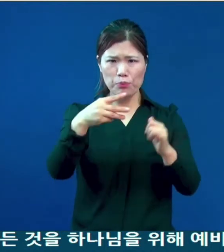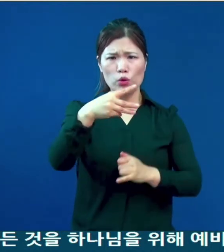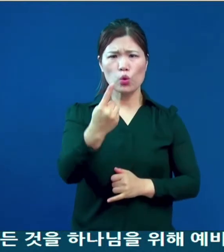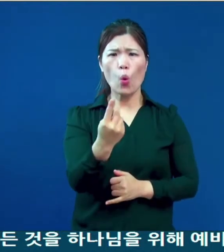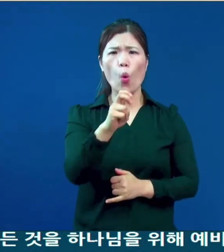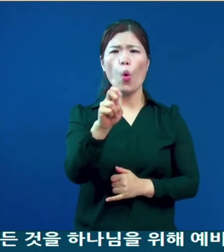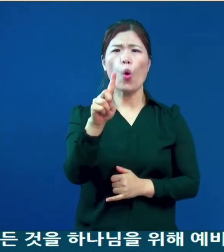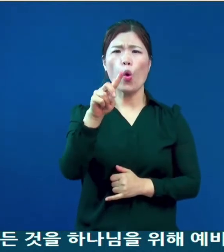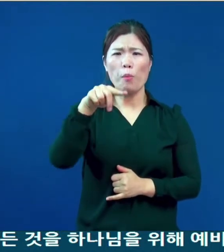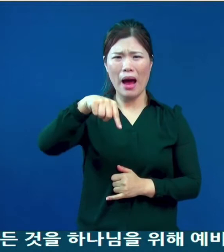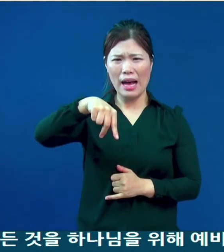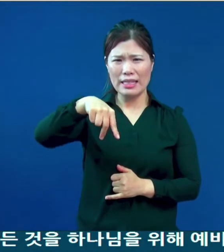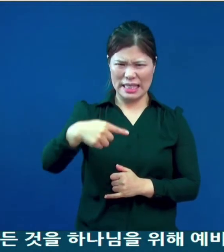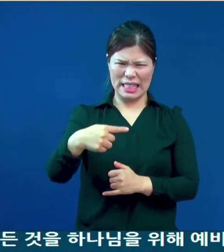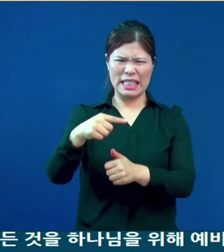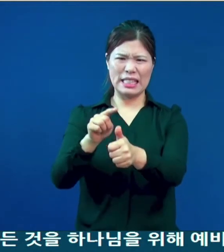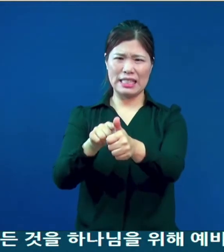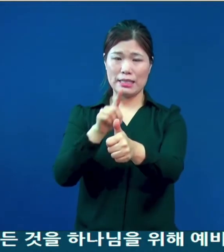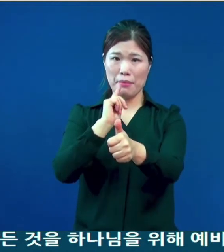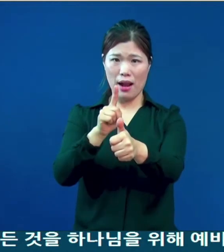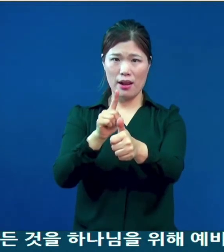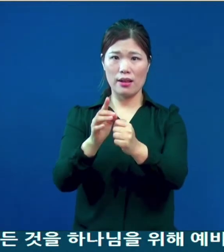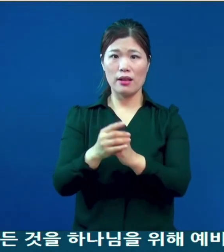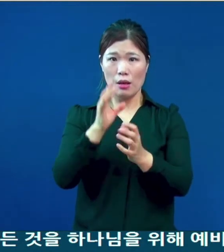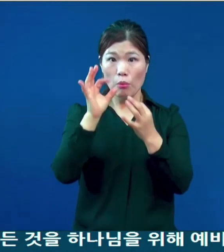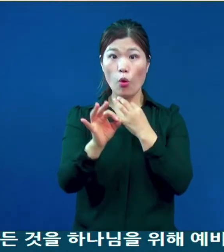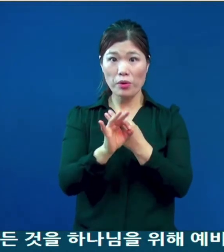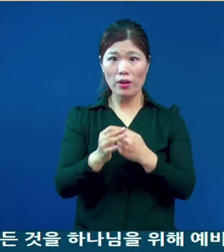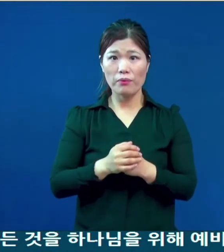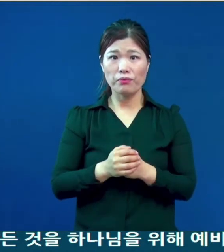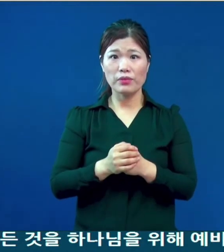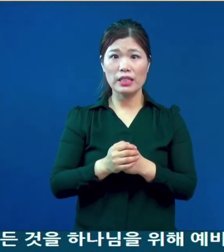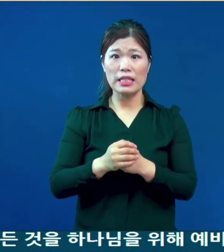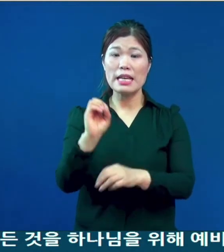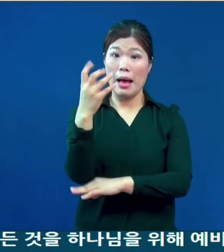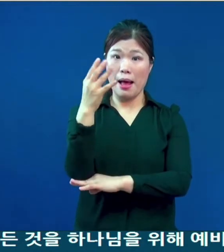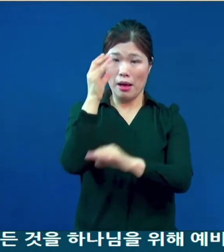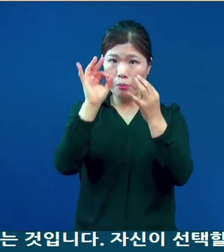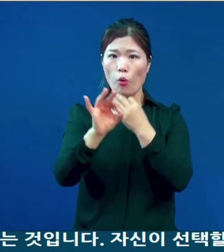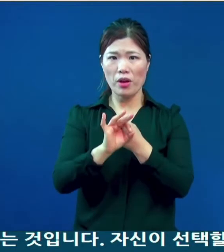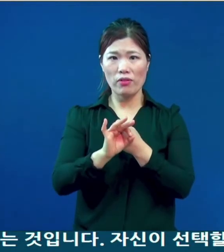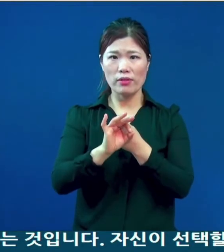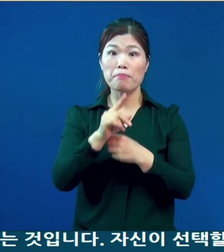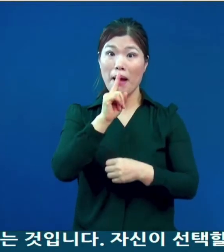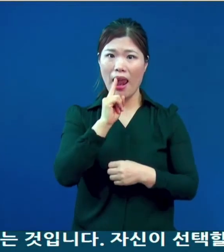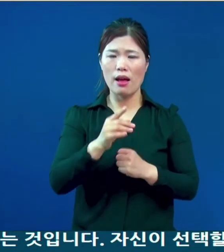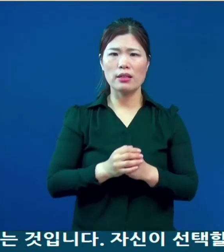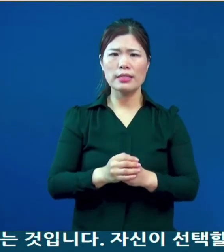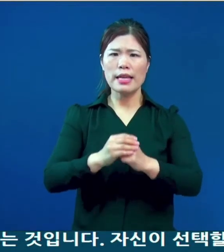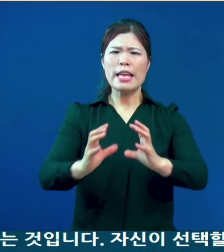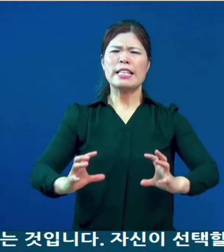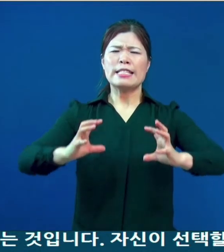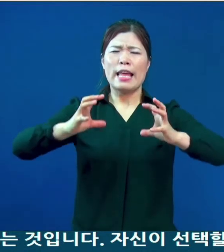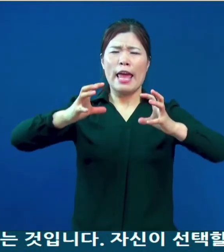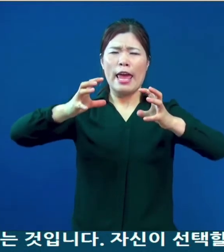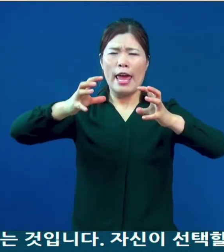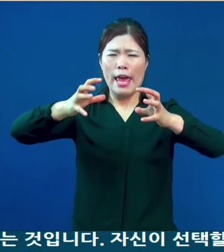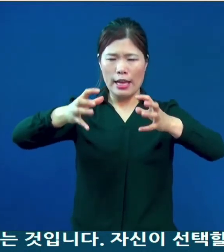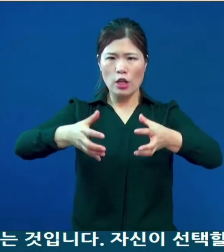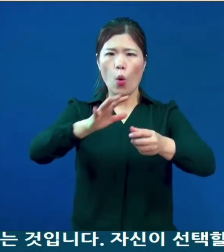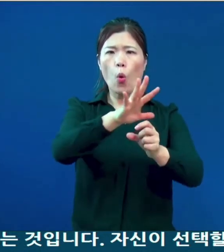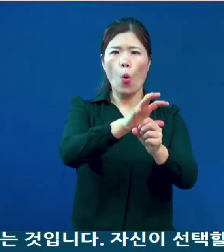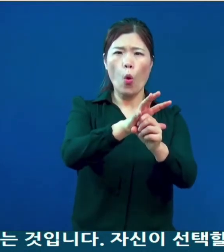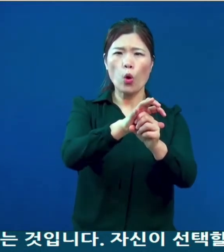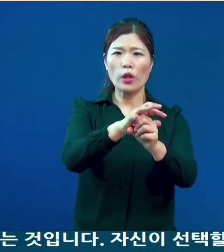사람이 뉴욕타임즈 한 칼럼에서 이런 말을 했습니다. 세계는 코로나 이전인 B씨와